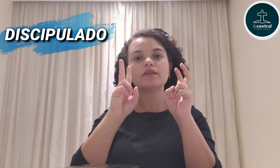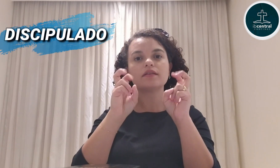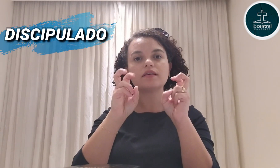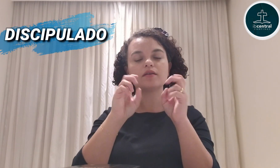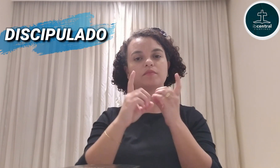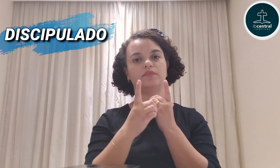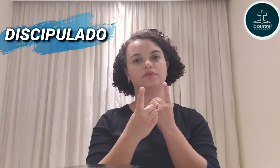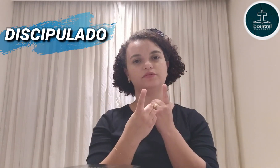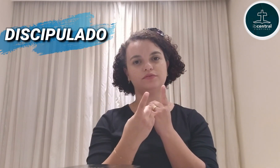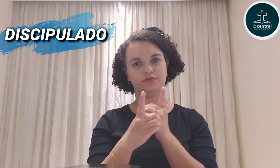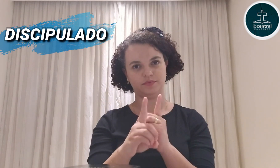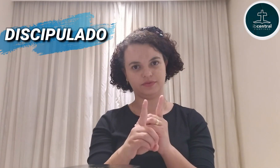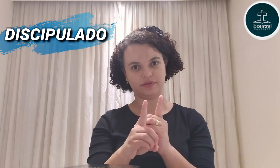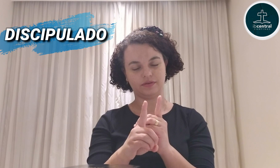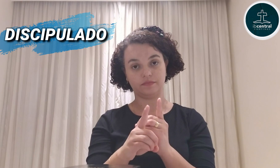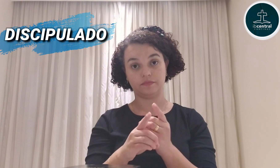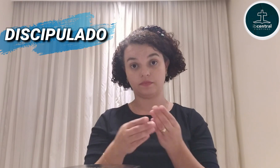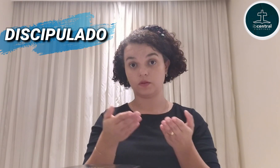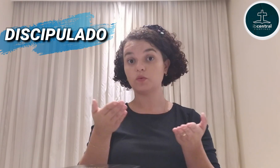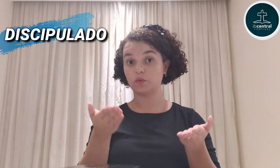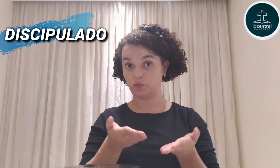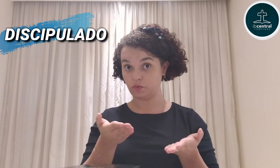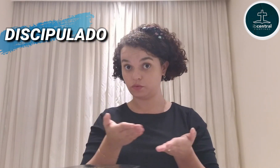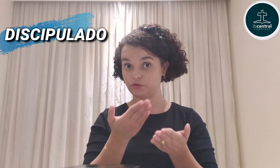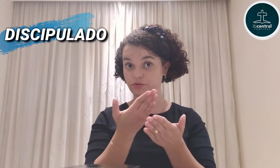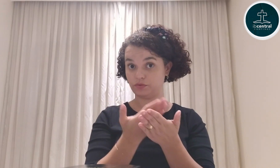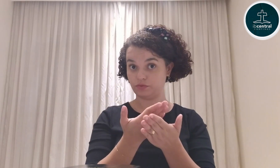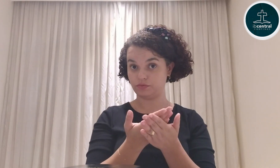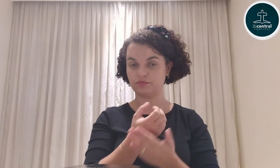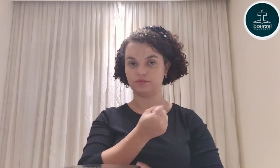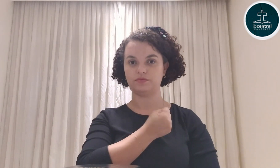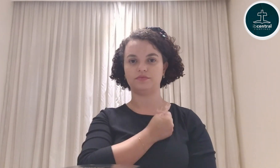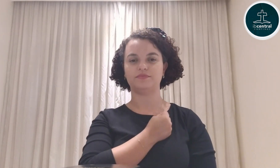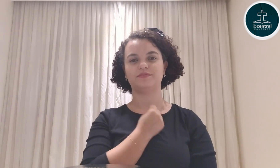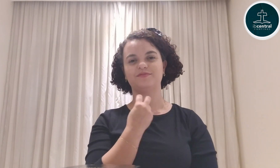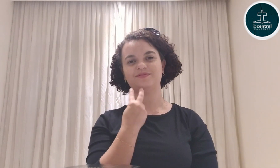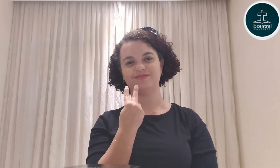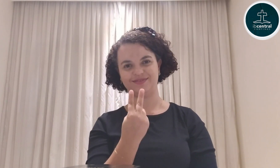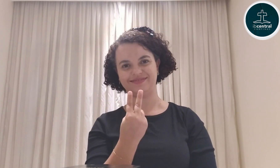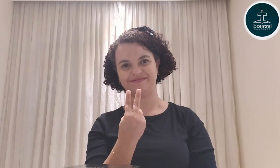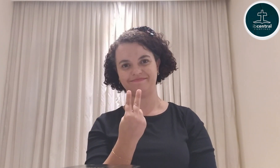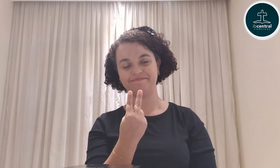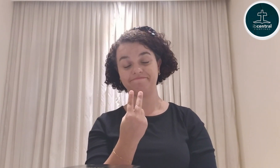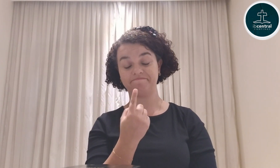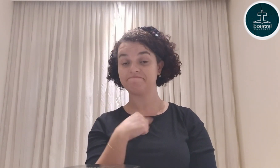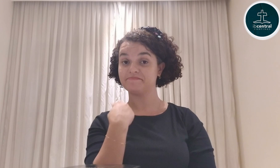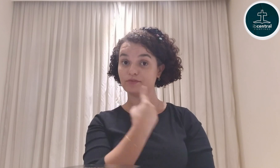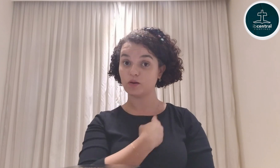Nós vamos dar continuidade nos estudos que estamos tendo sobre o discipulado. Hoje, nós teremos o segundo estudo.